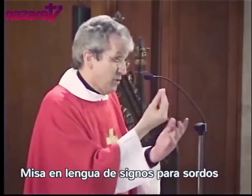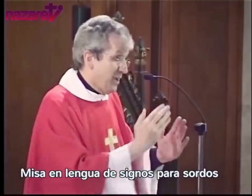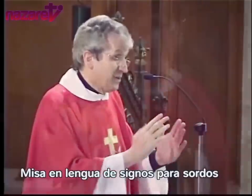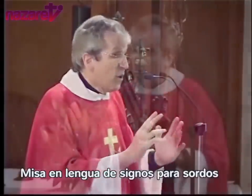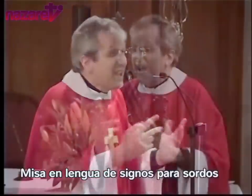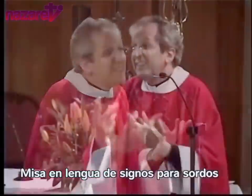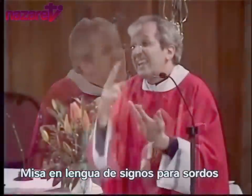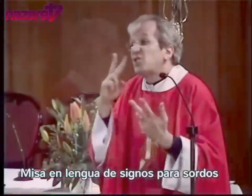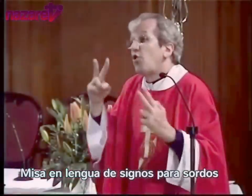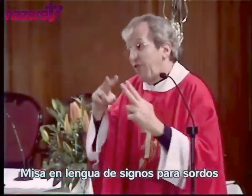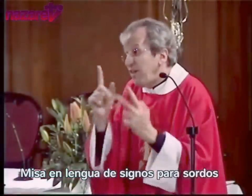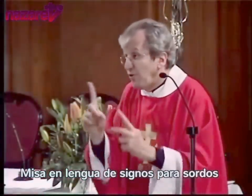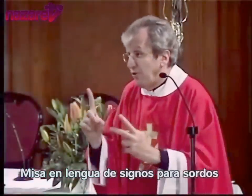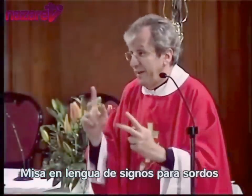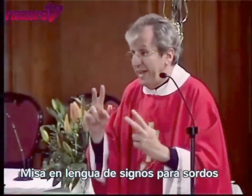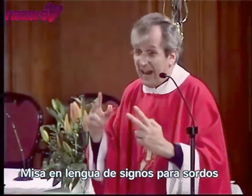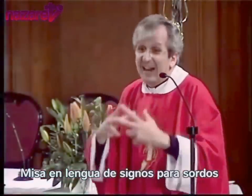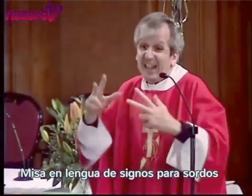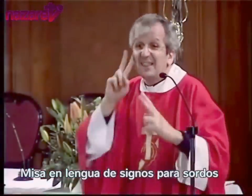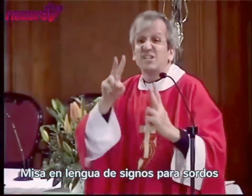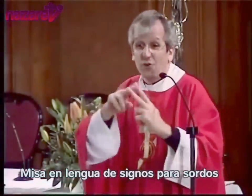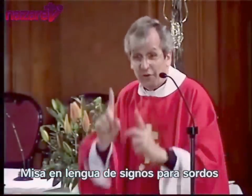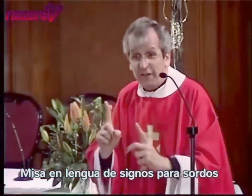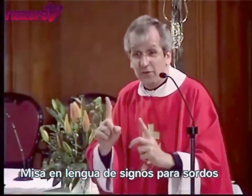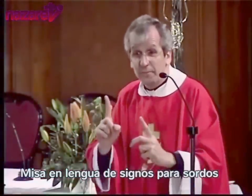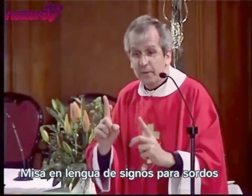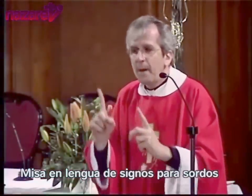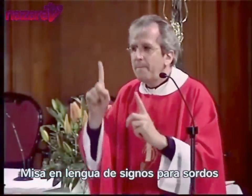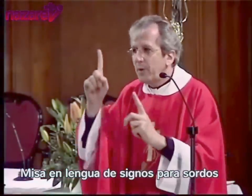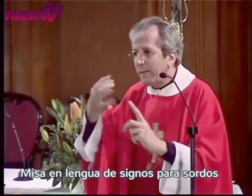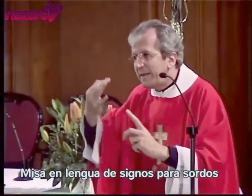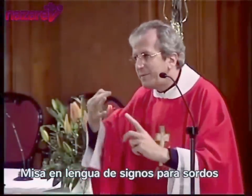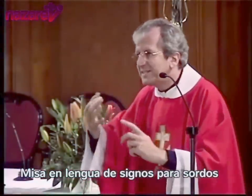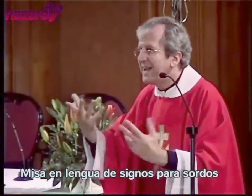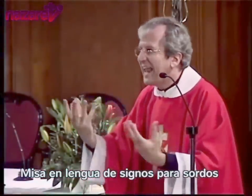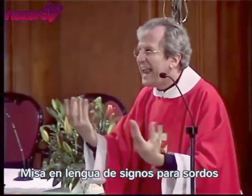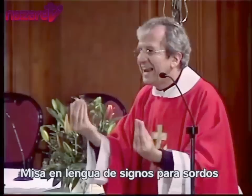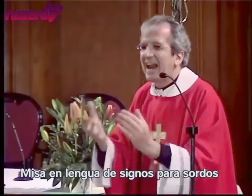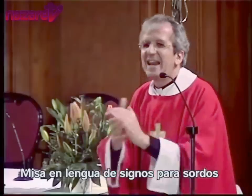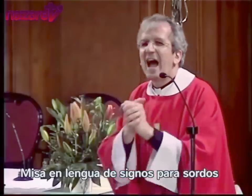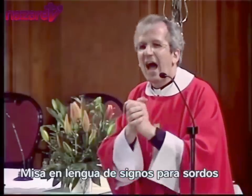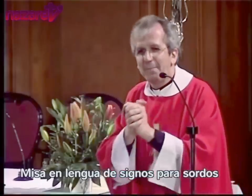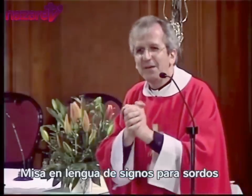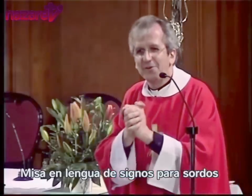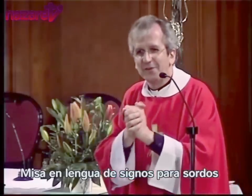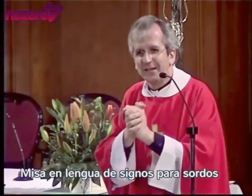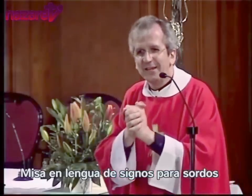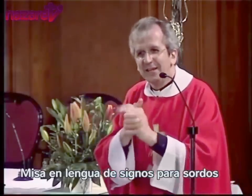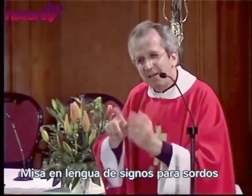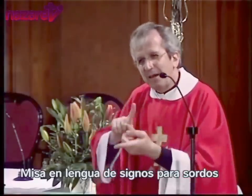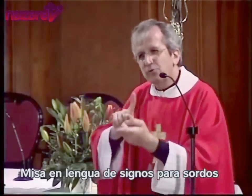diríamos desconocido, el gran desconocido, pero también debe ser el gran